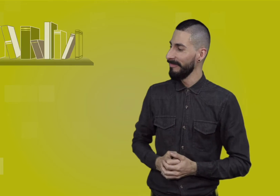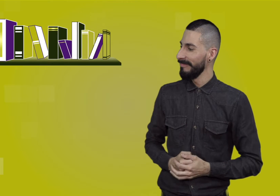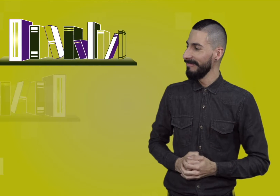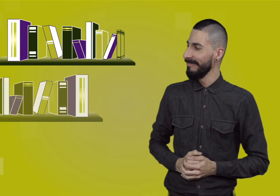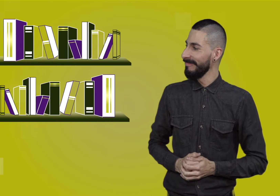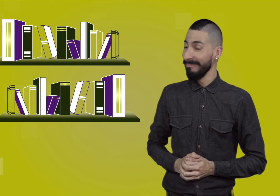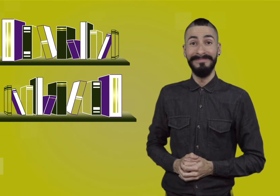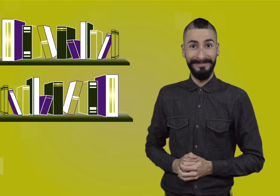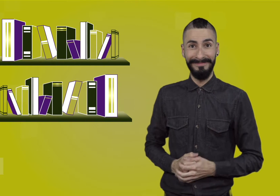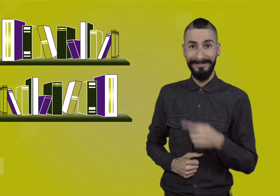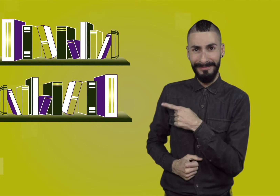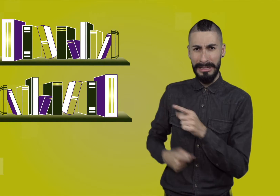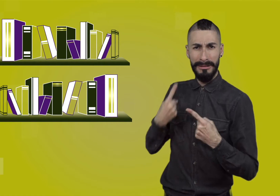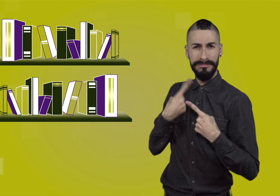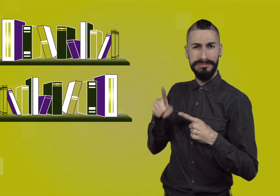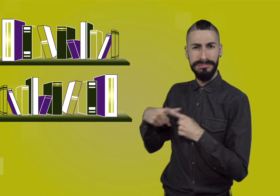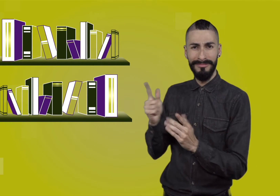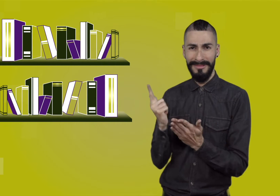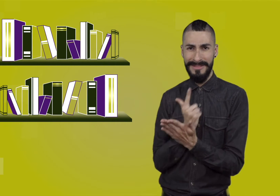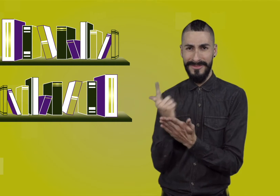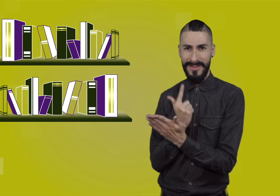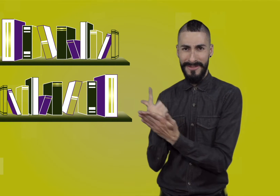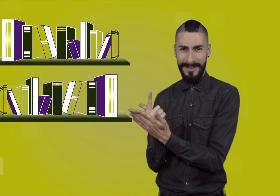una gran variedad de libros para niños.